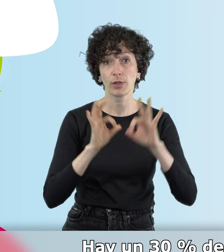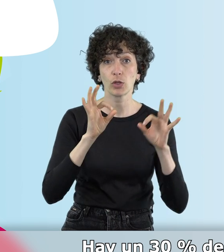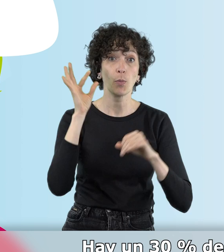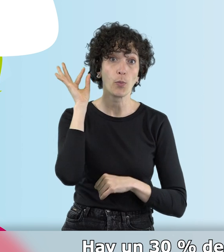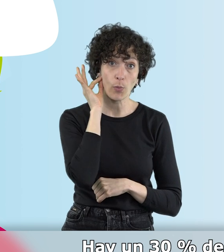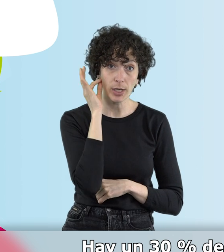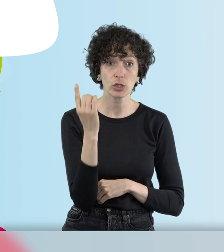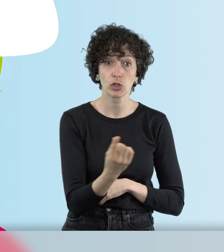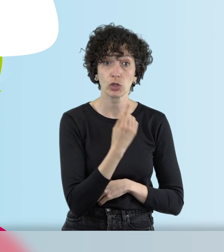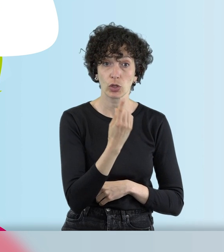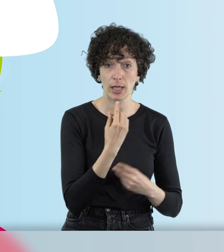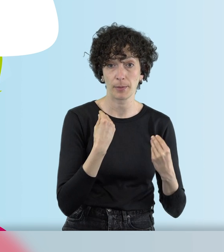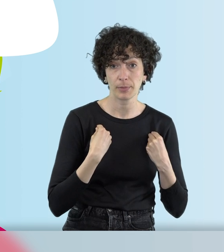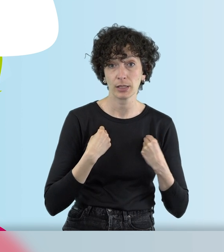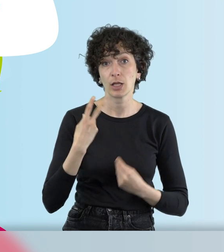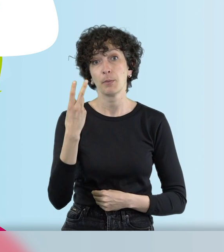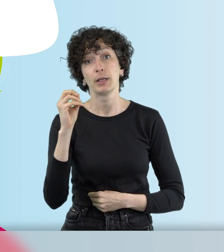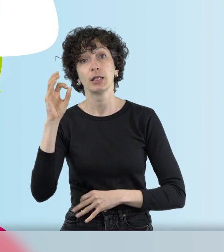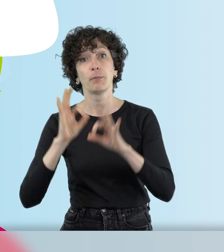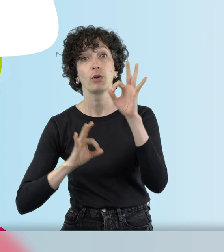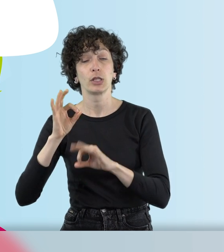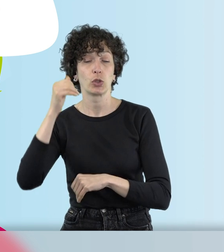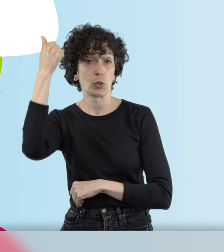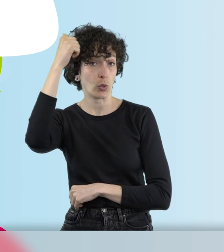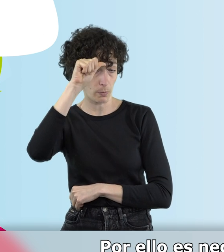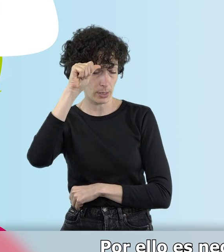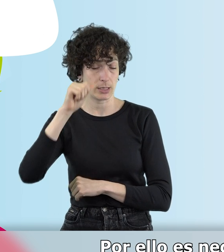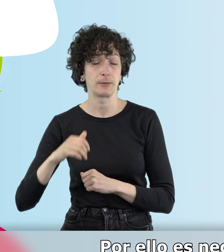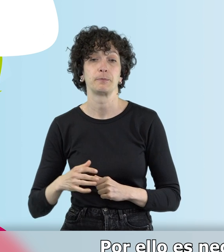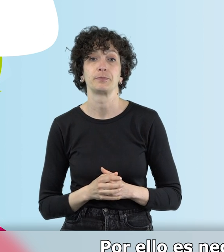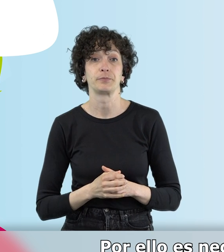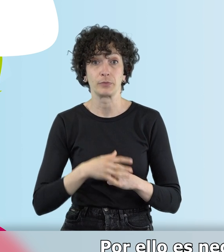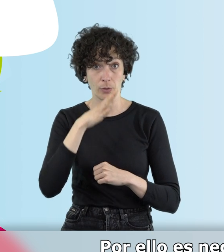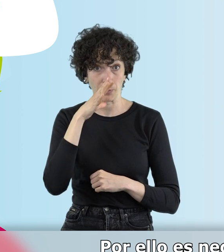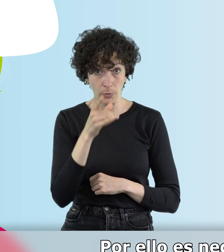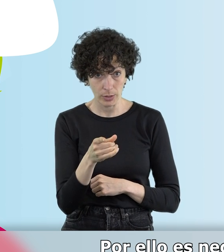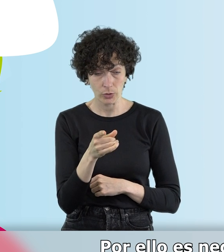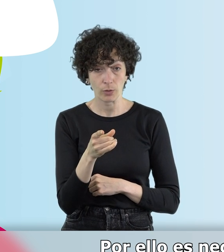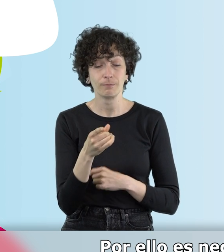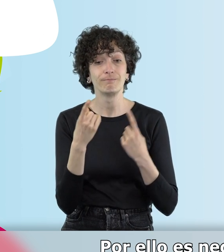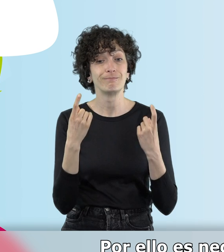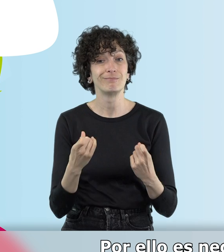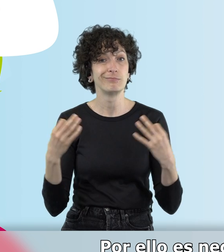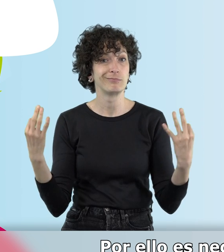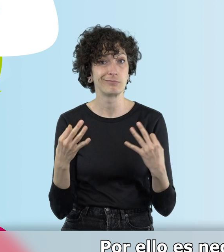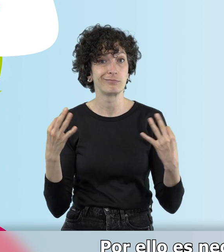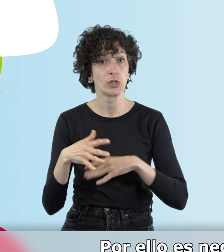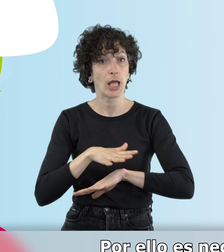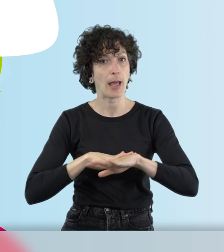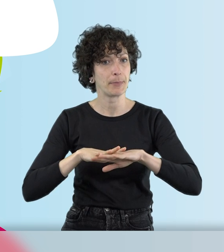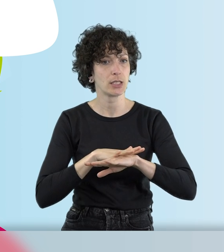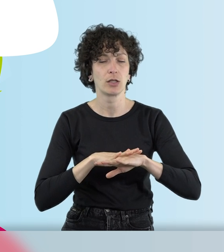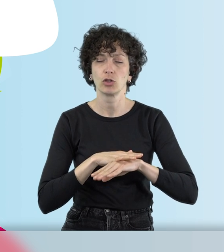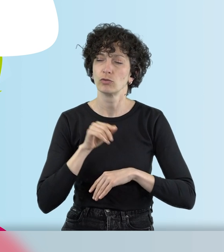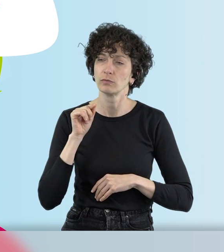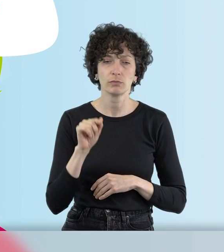de mujeres viviendo en soledad frente a un 20% de los hombres. Por ello, es necesario que las administraciones se